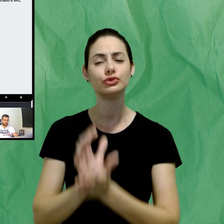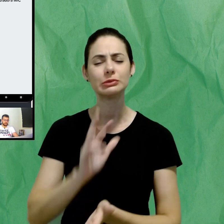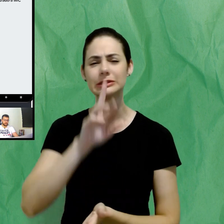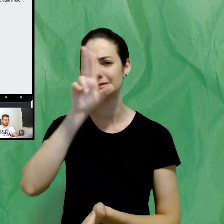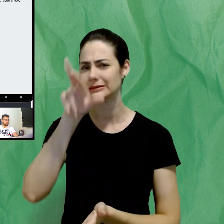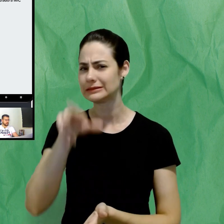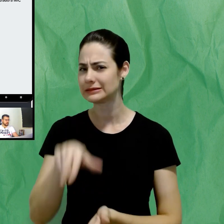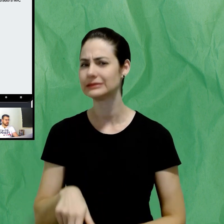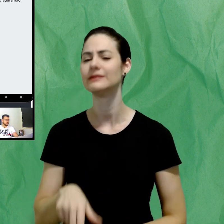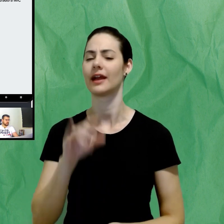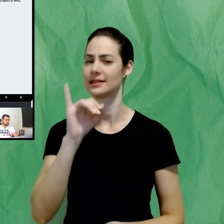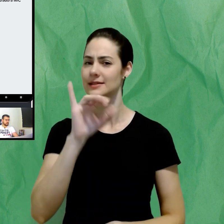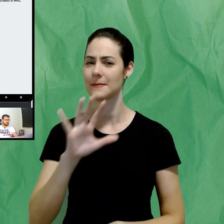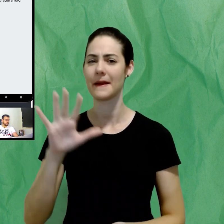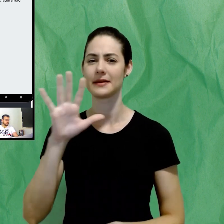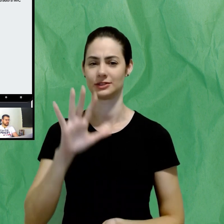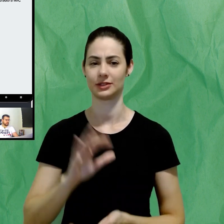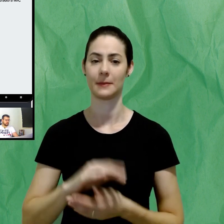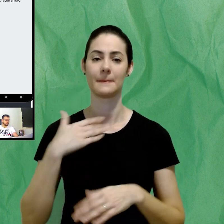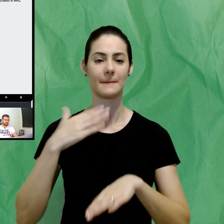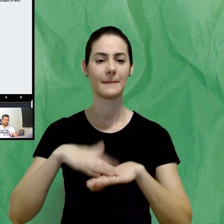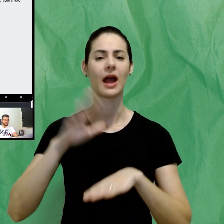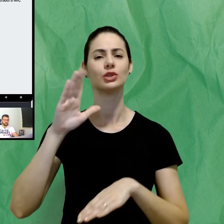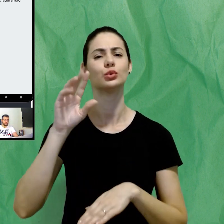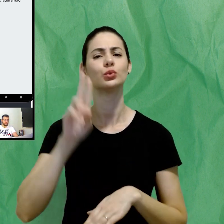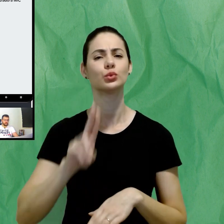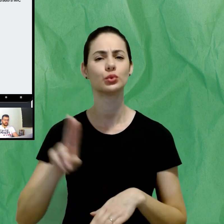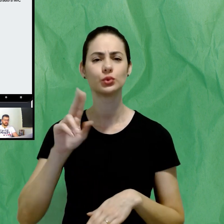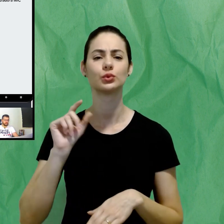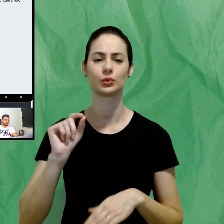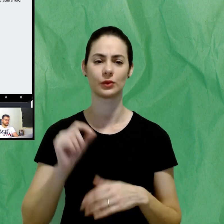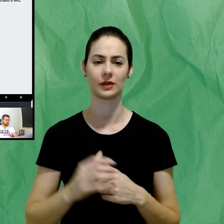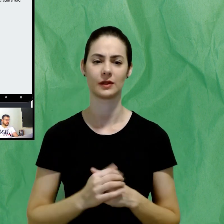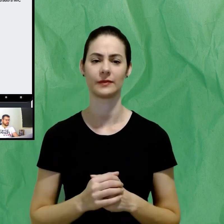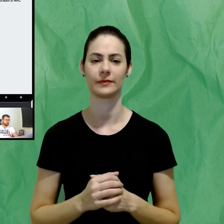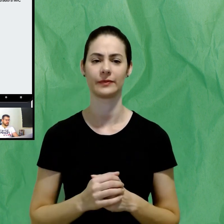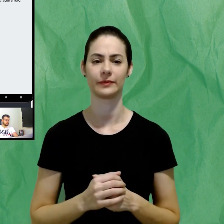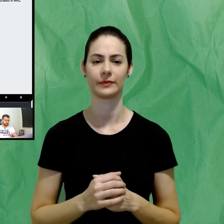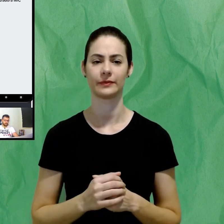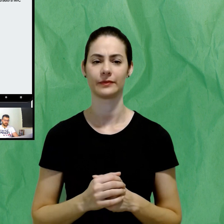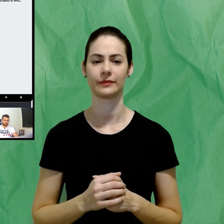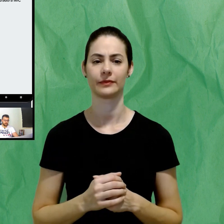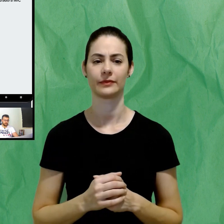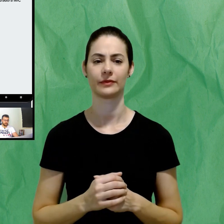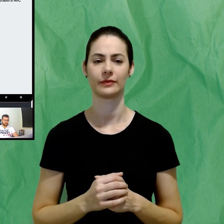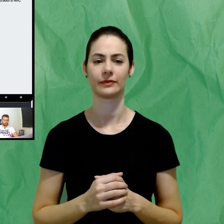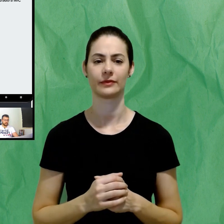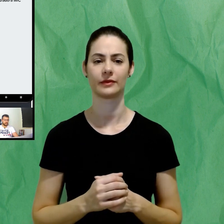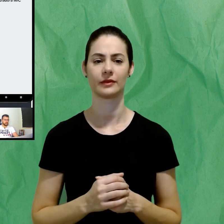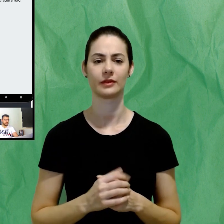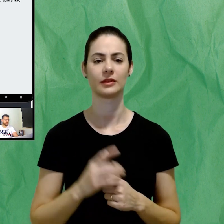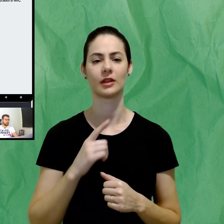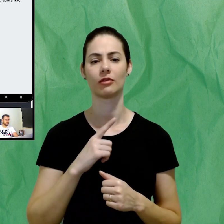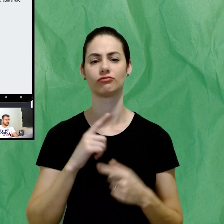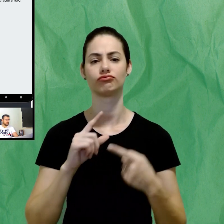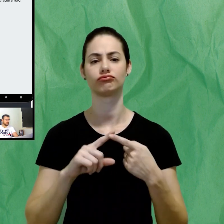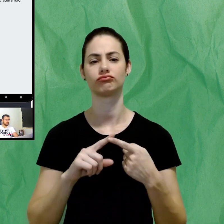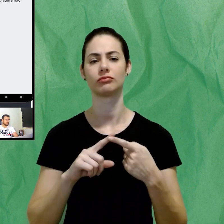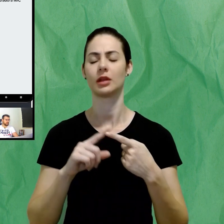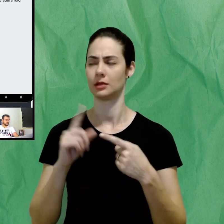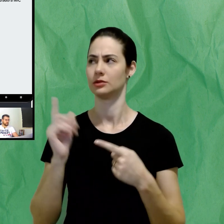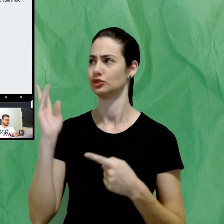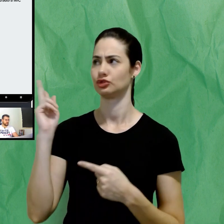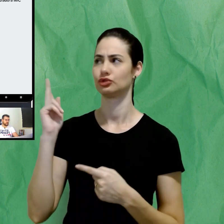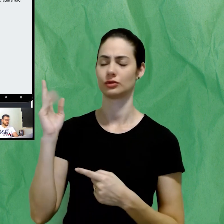tem. Os que eu mais utilizo são Font Awesome, né? Os 5, e o